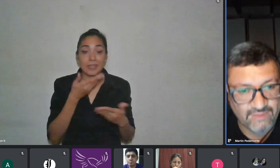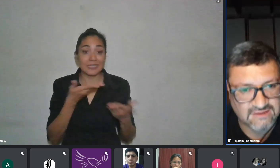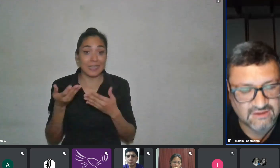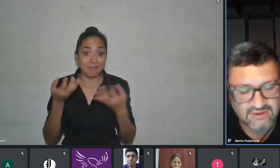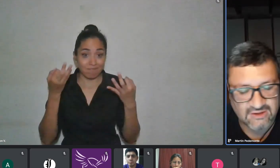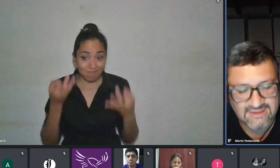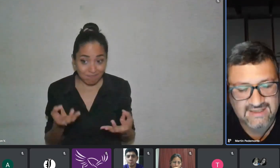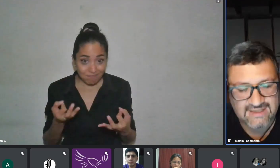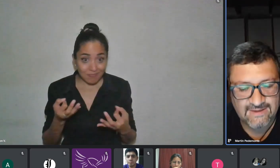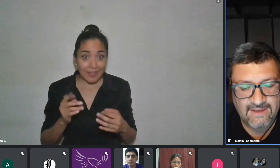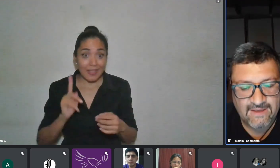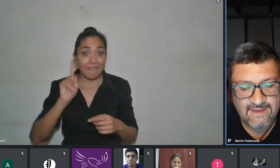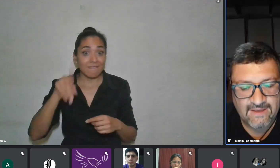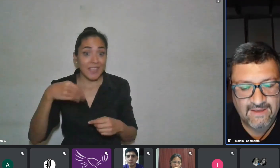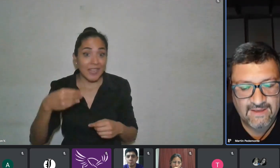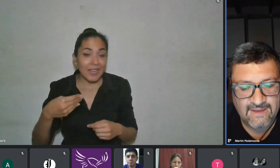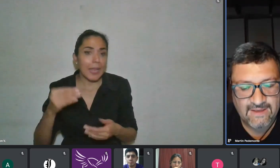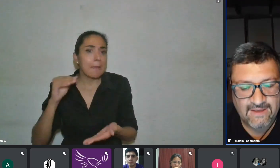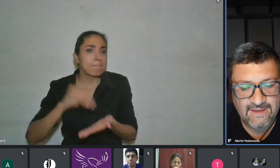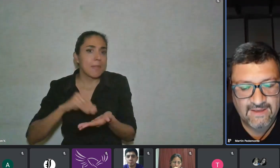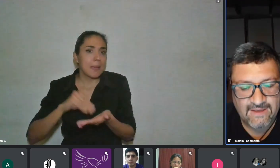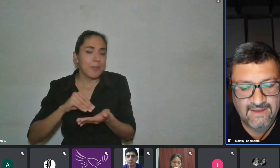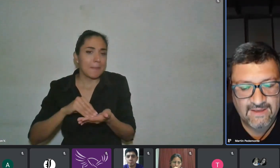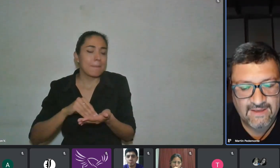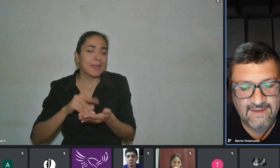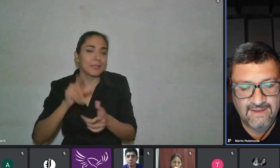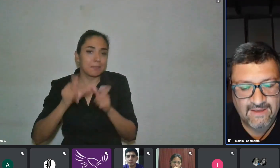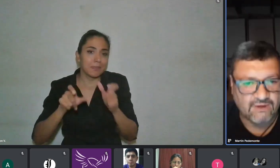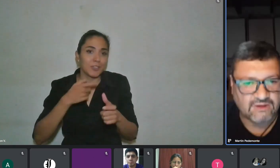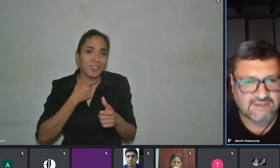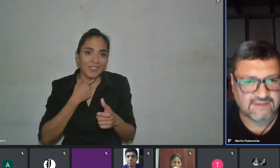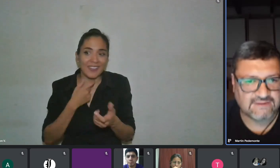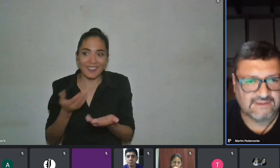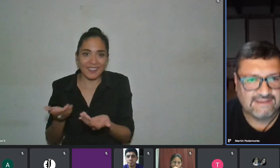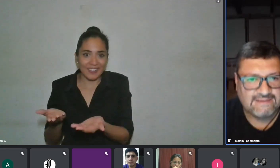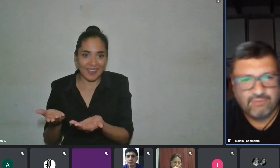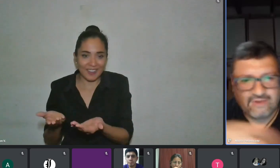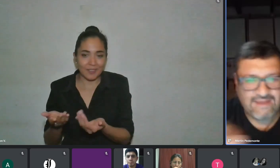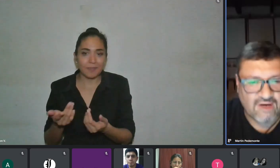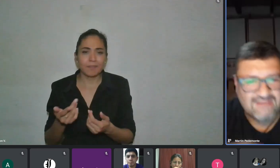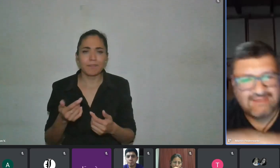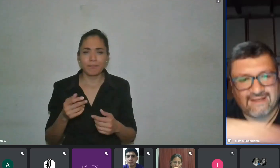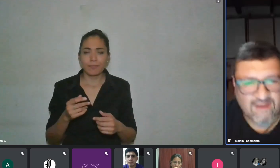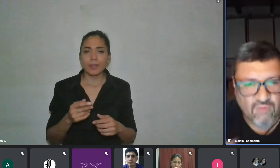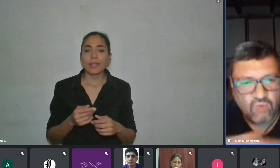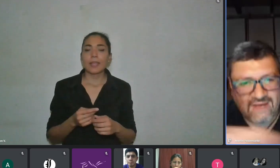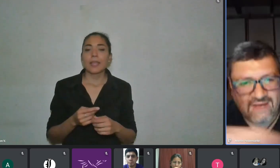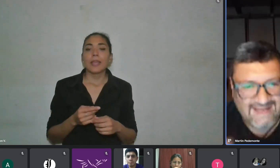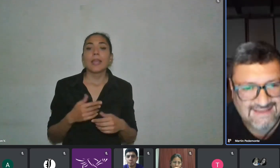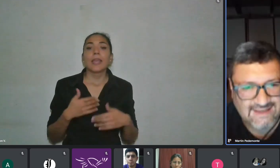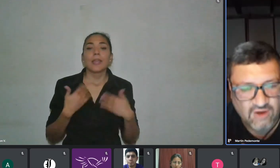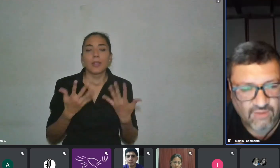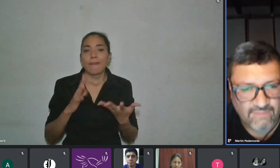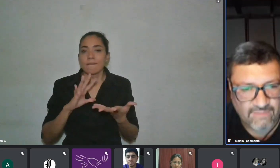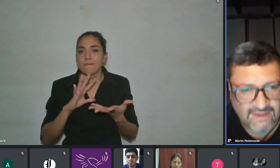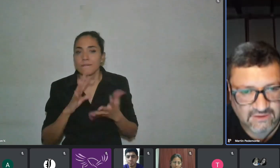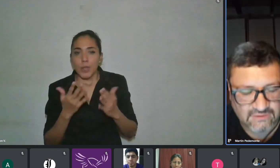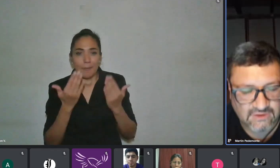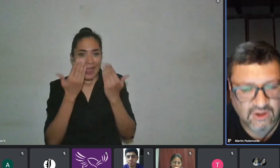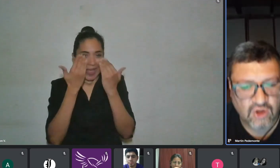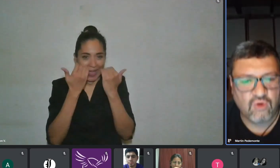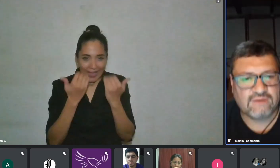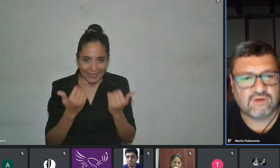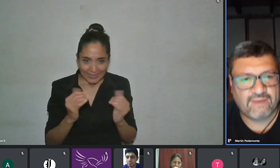bajen los precios. Entonces, no sé si me explico. Entonces, si podríamos hacer, digamos, un análisis